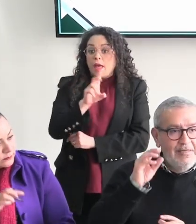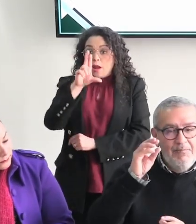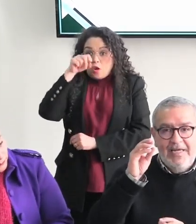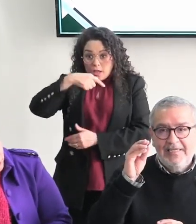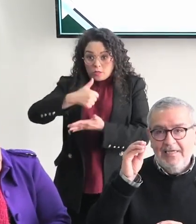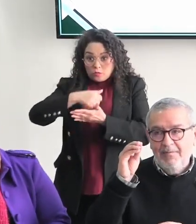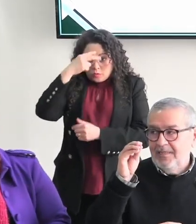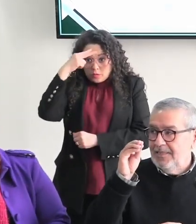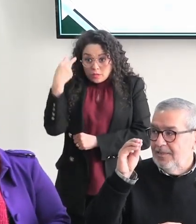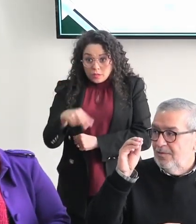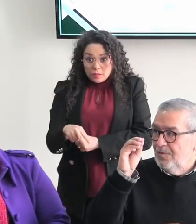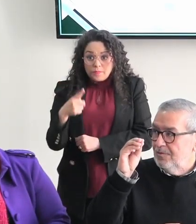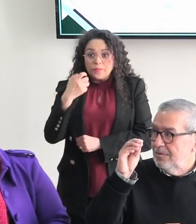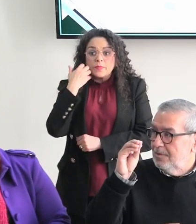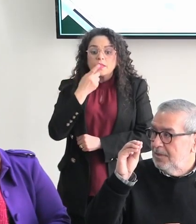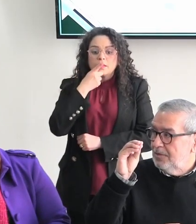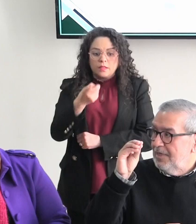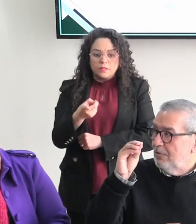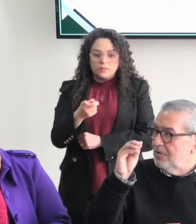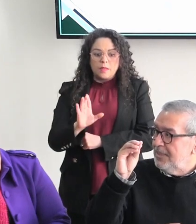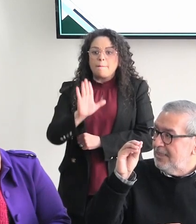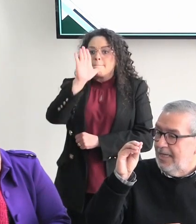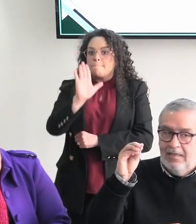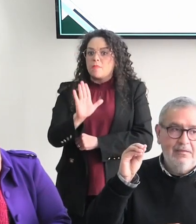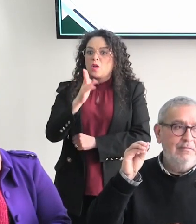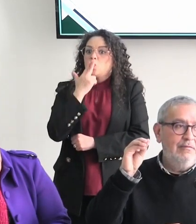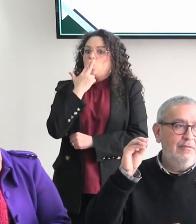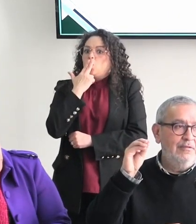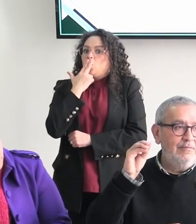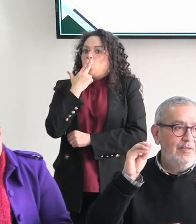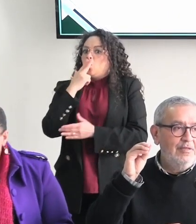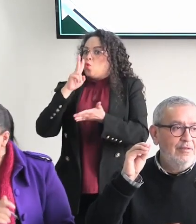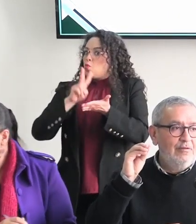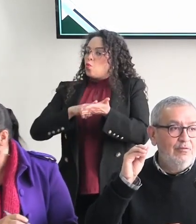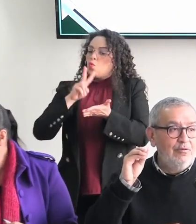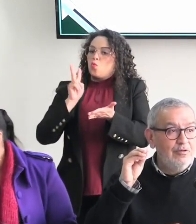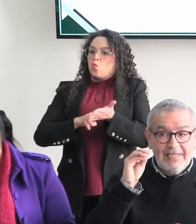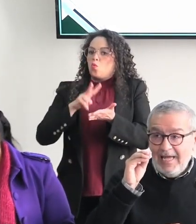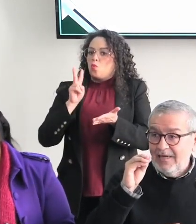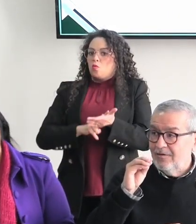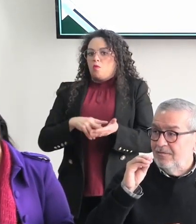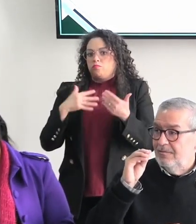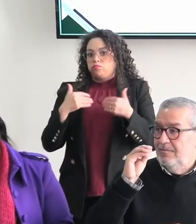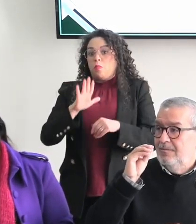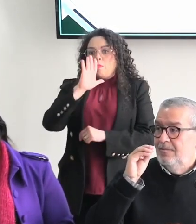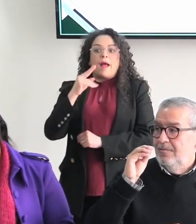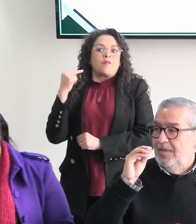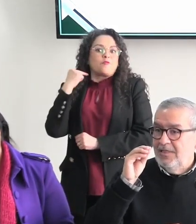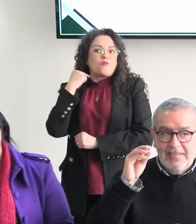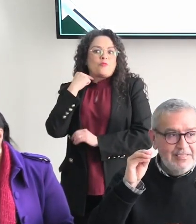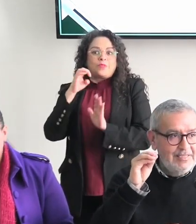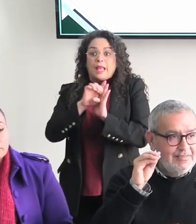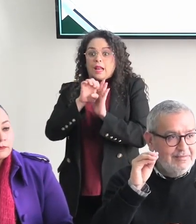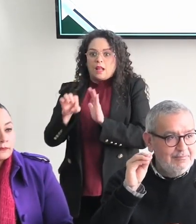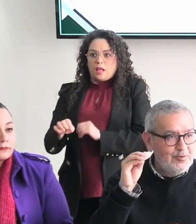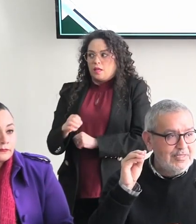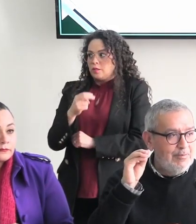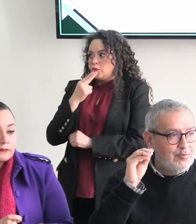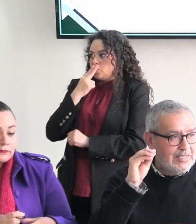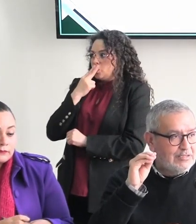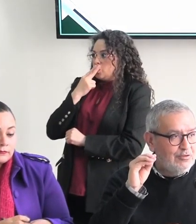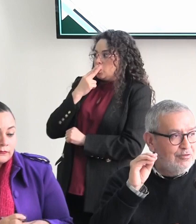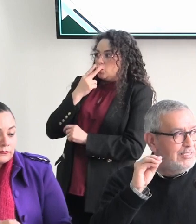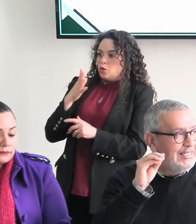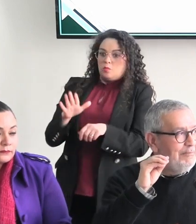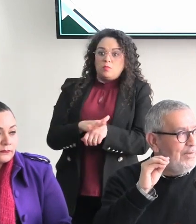es prácticamente así como es una joyita, ¿no? Un notario. Es así, ¿por